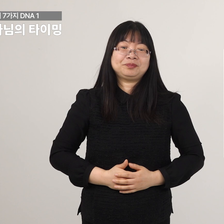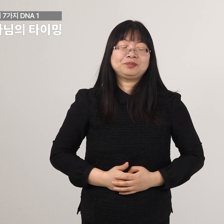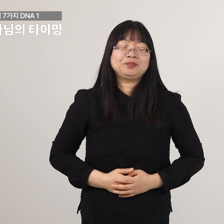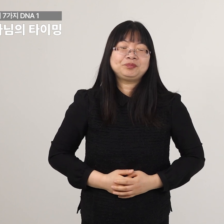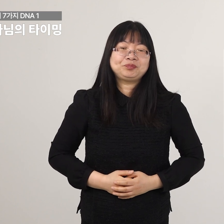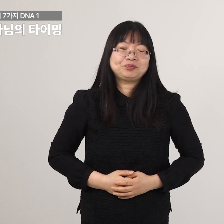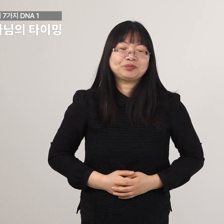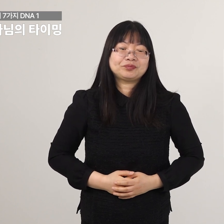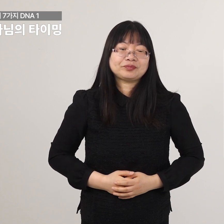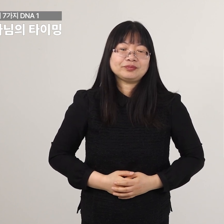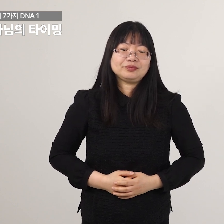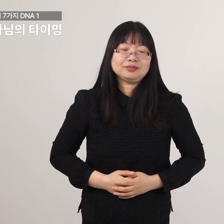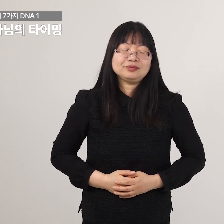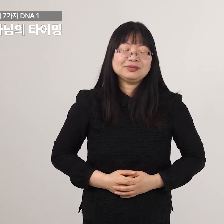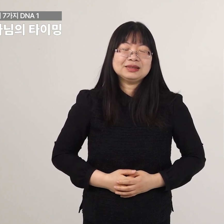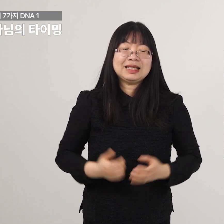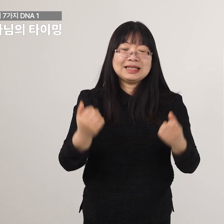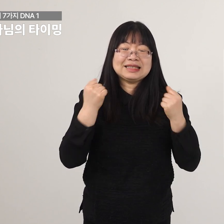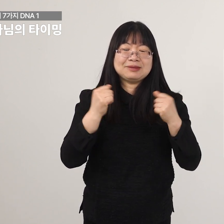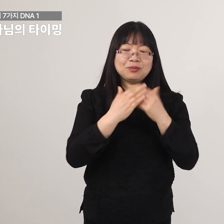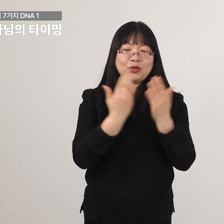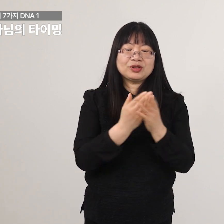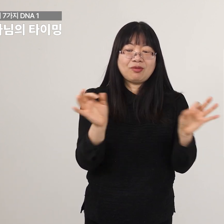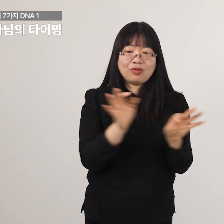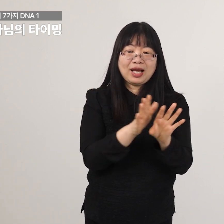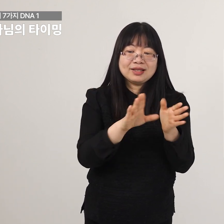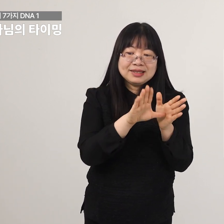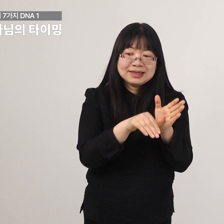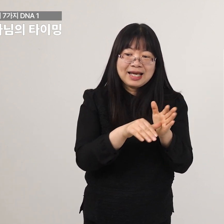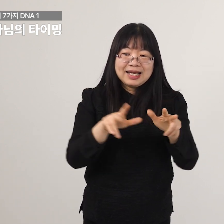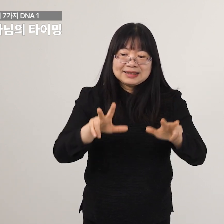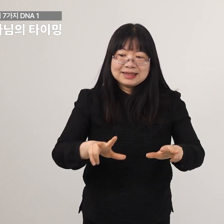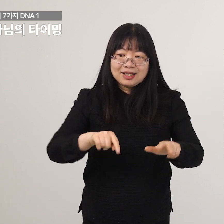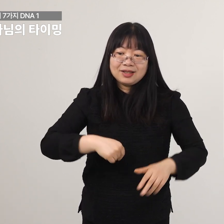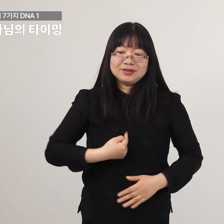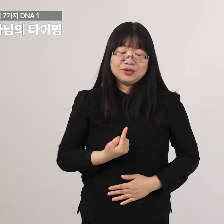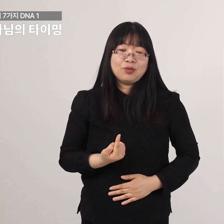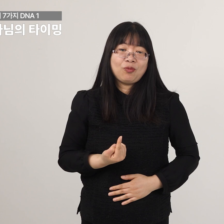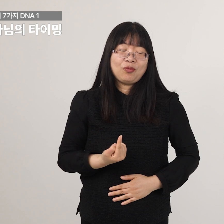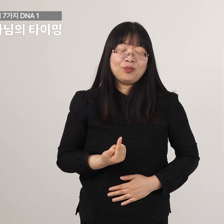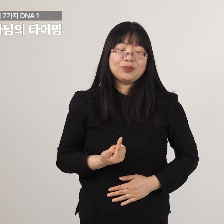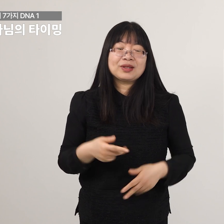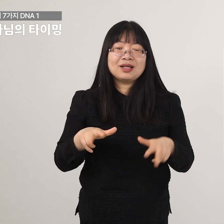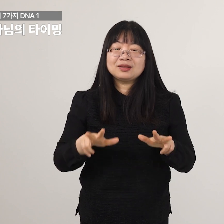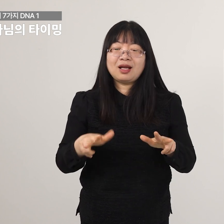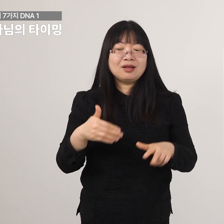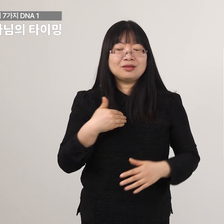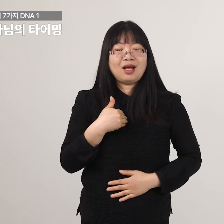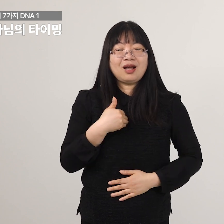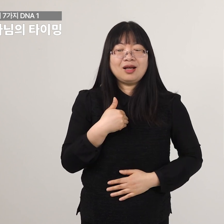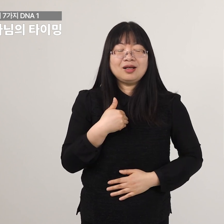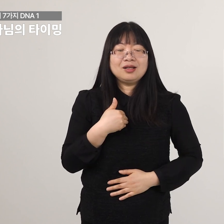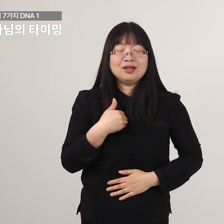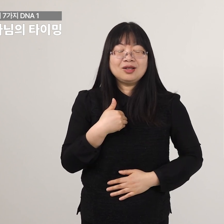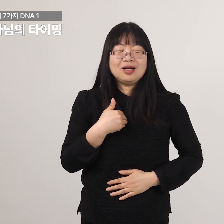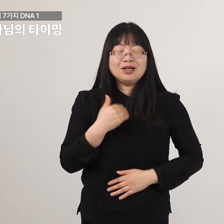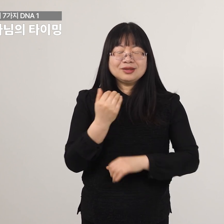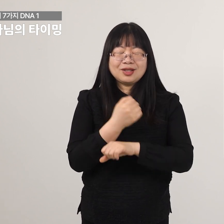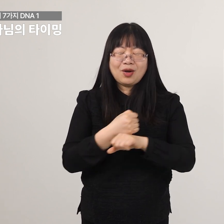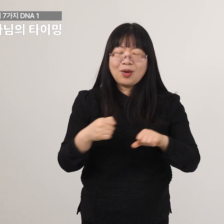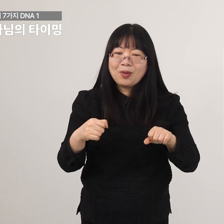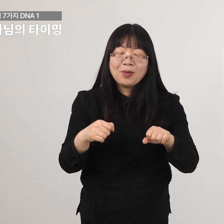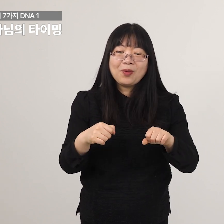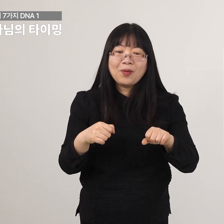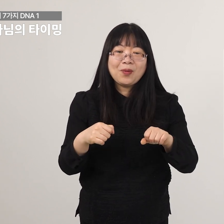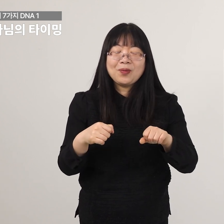그래서 이 힘이 빠졌을 때, 그래서 더 이상 스스로도 이제 나는 광야의